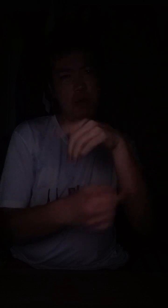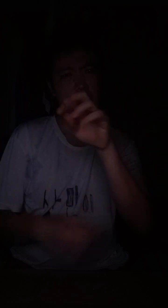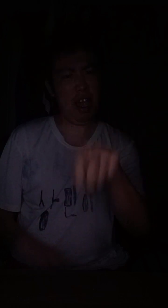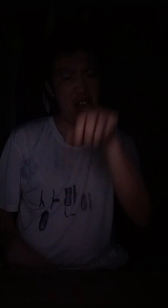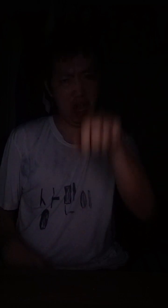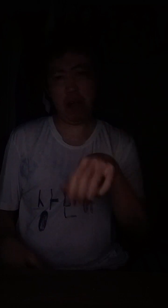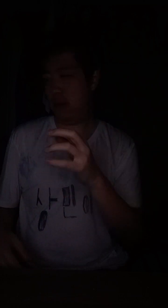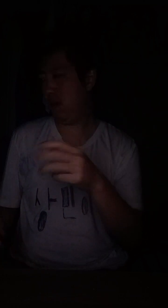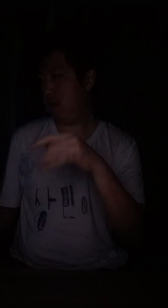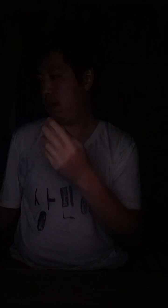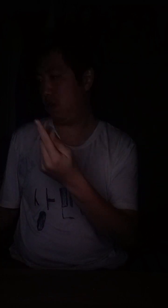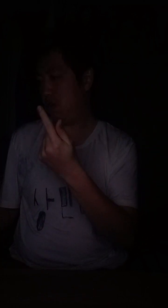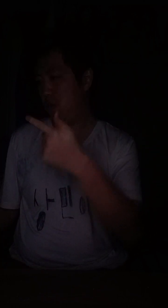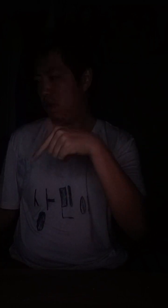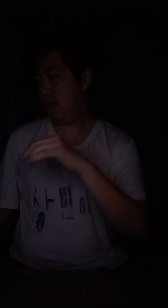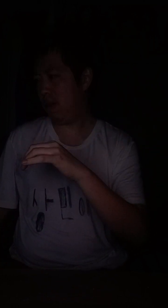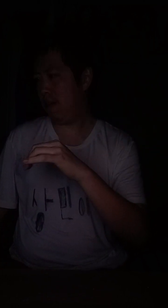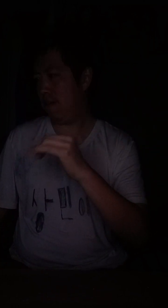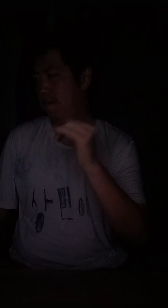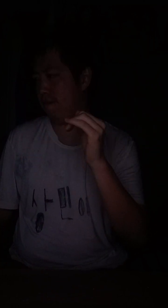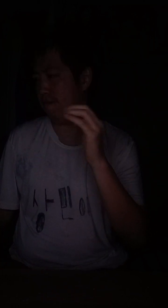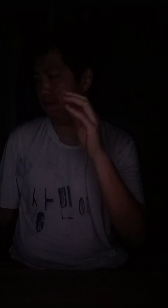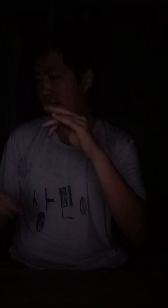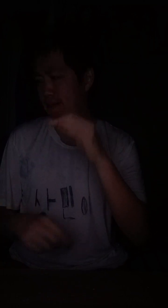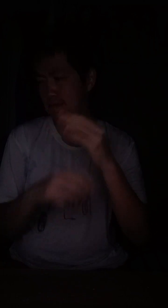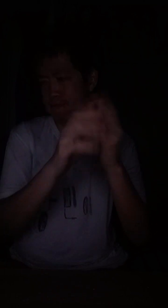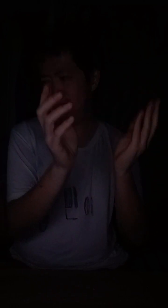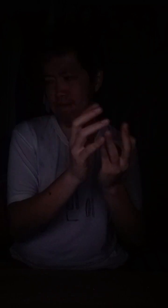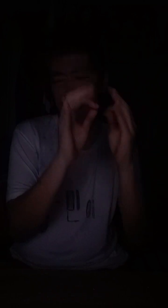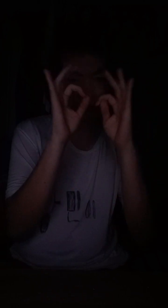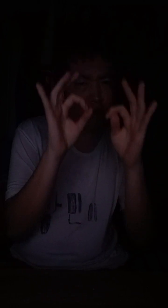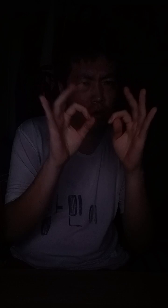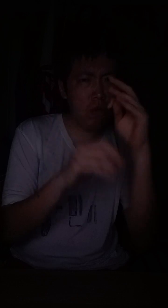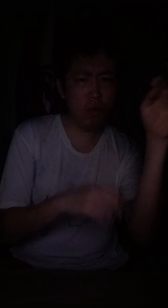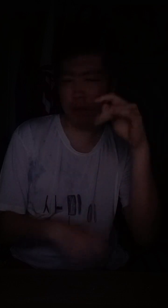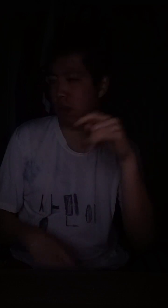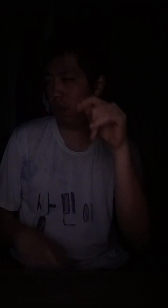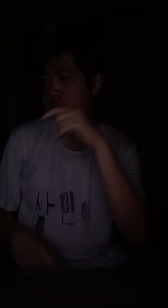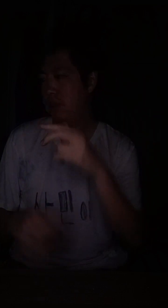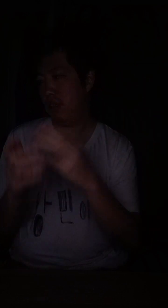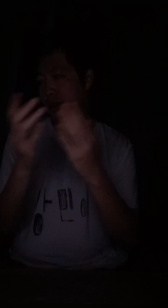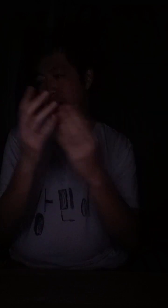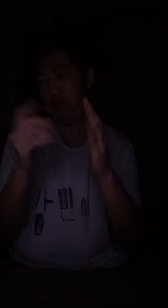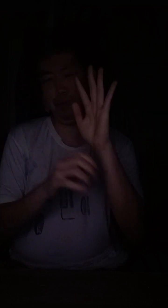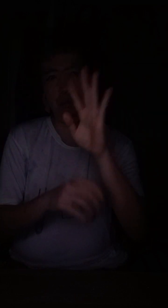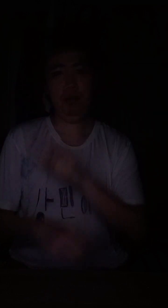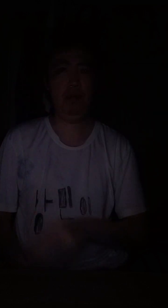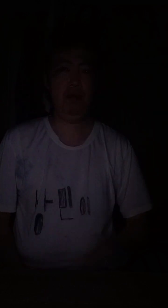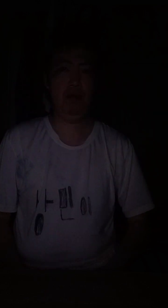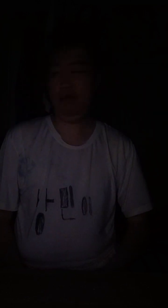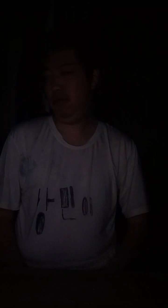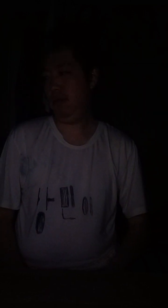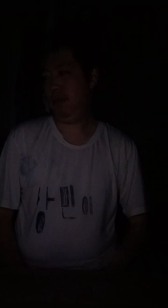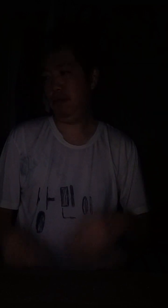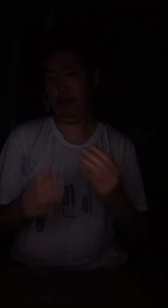수수 의혹에 대해 조그마한 가방이라고 부른 것을 거론하며 보은 인사라고 비판했습니다. 경영에 대해서도